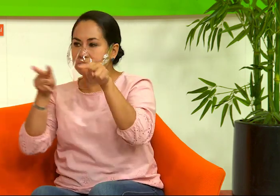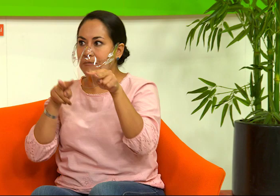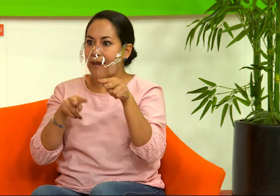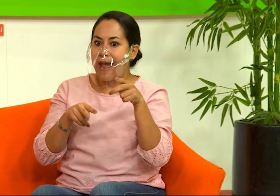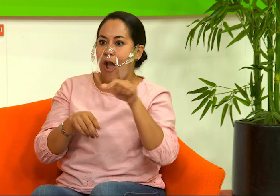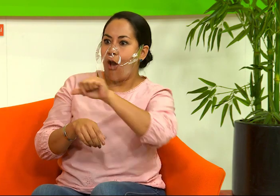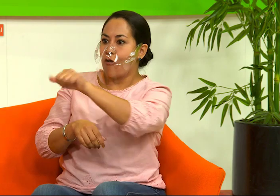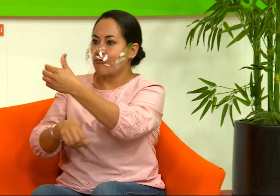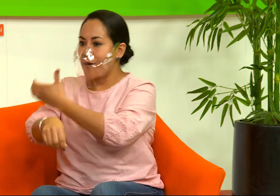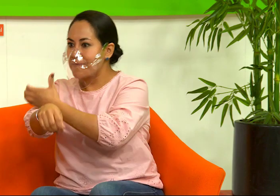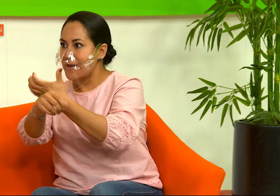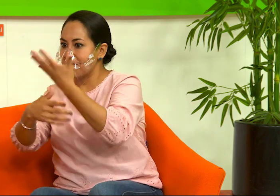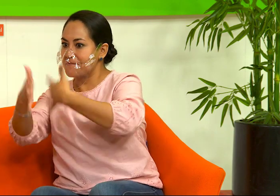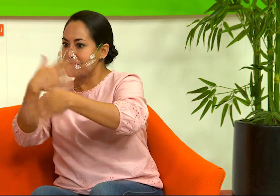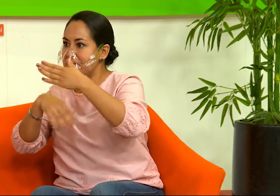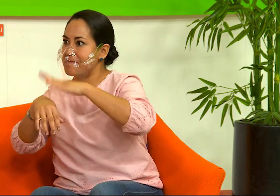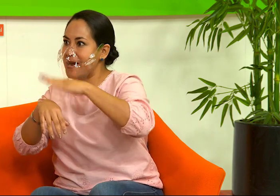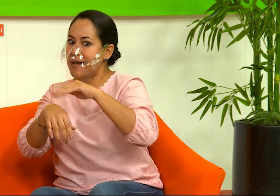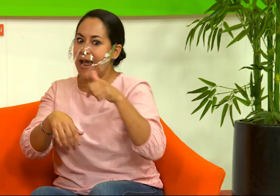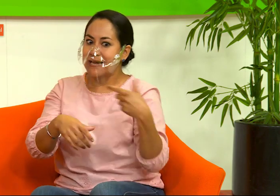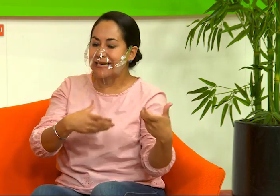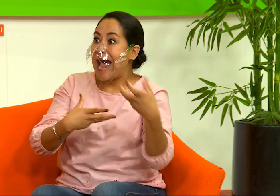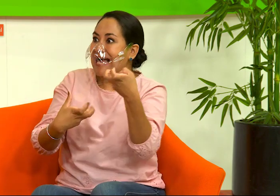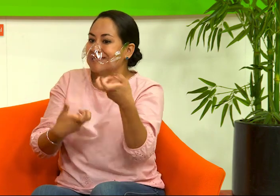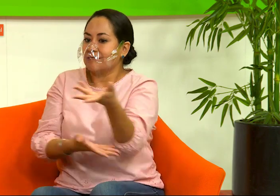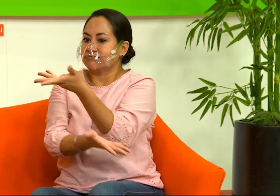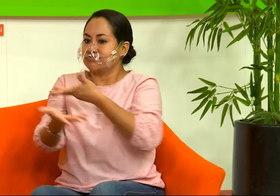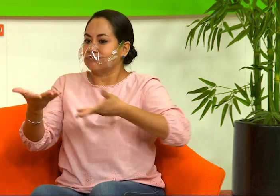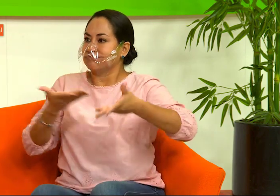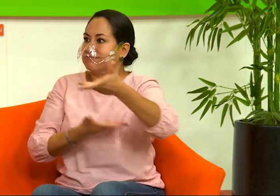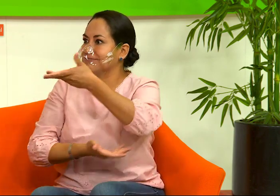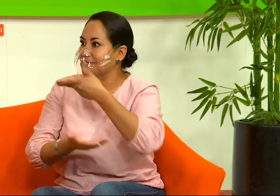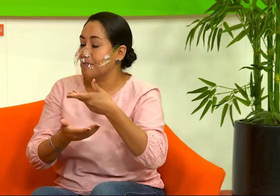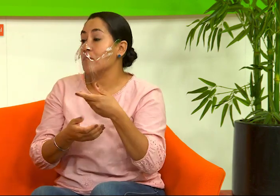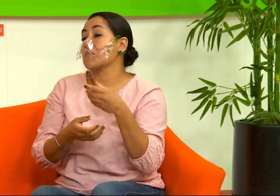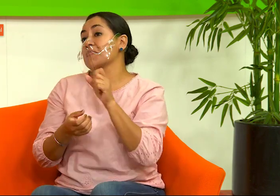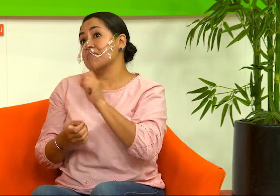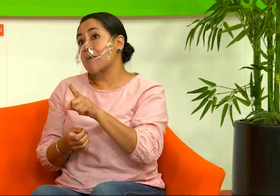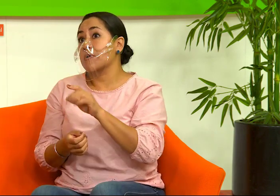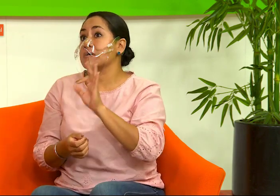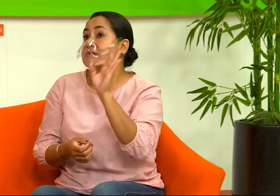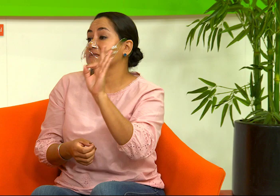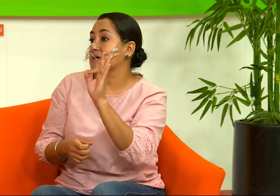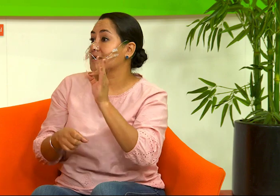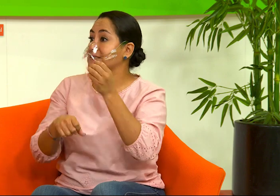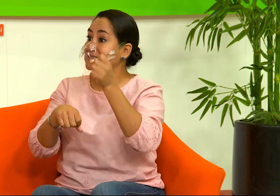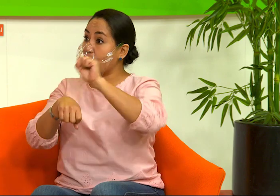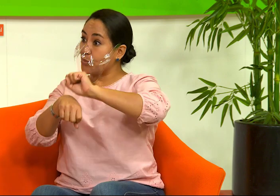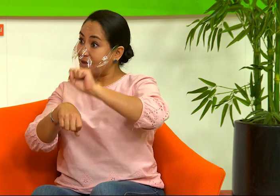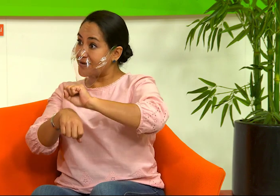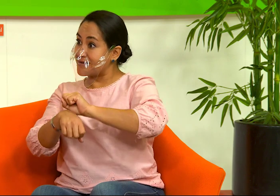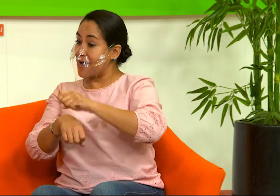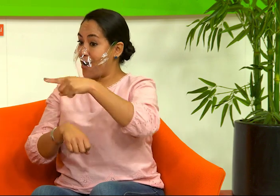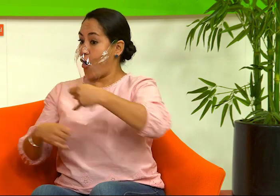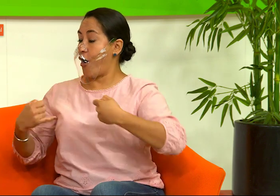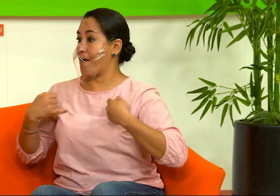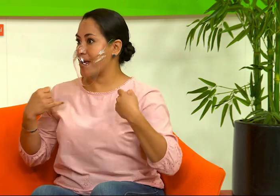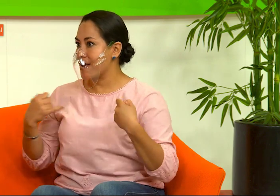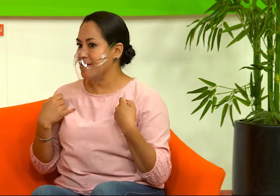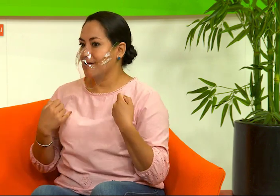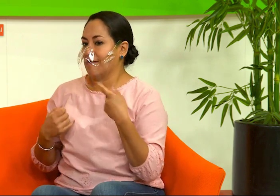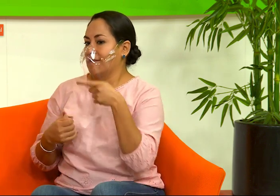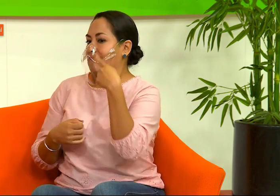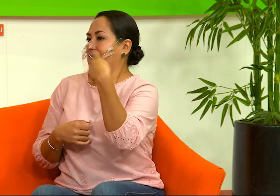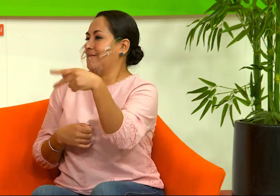lengua de señas, pero van viendo las otras producciones de sus compañeros y entonces así van compartiendo y van desarrollando la lengua de señas. Pero,